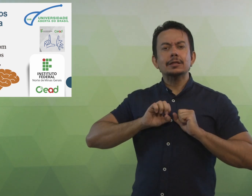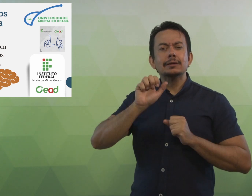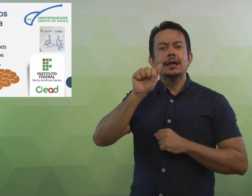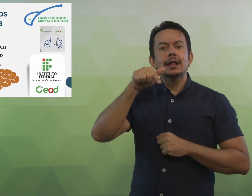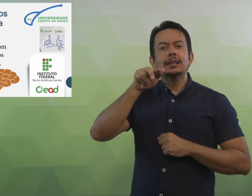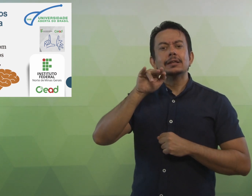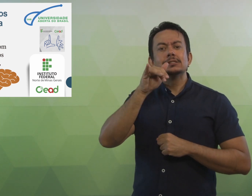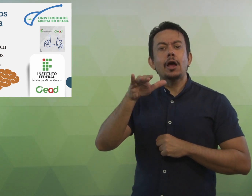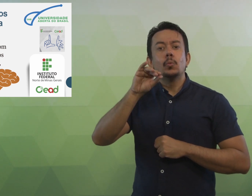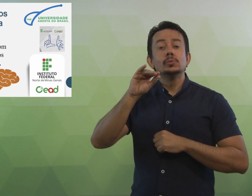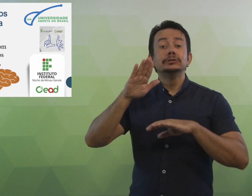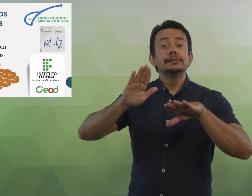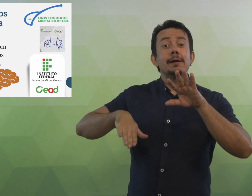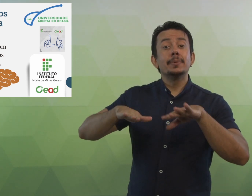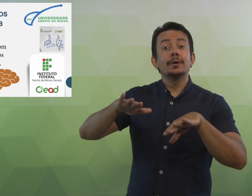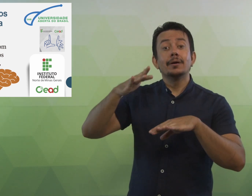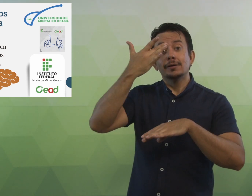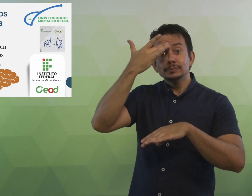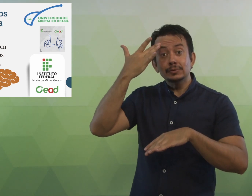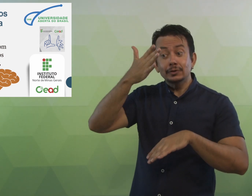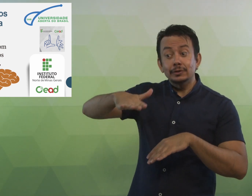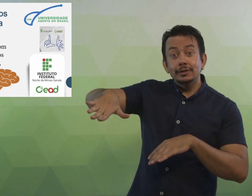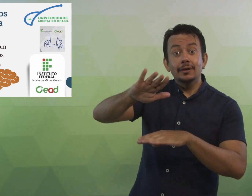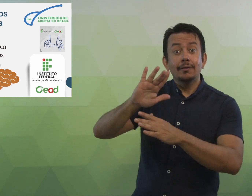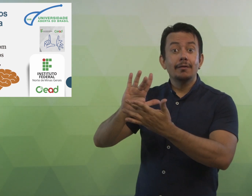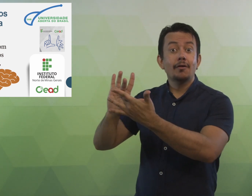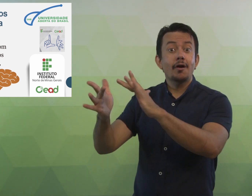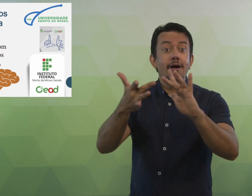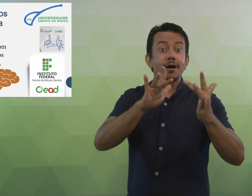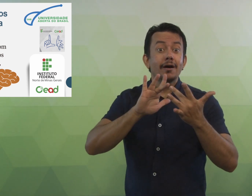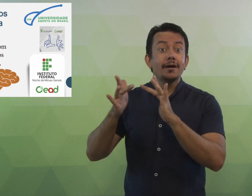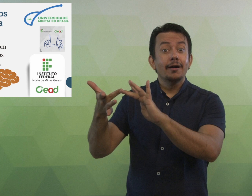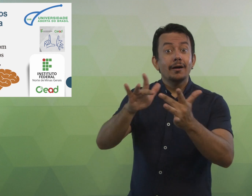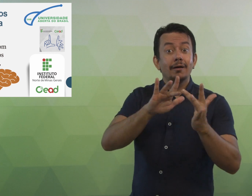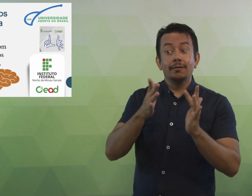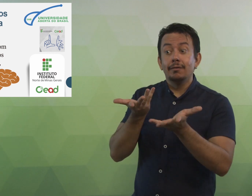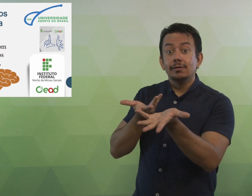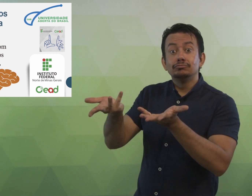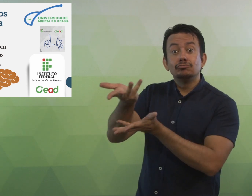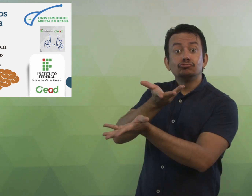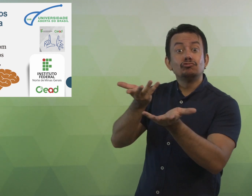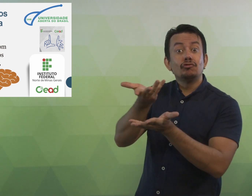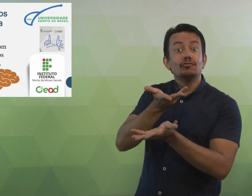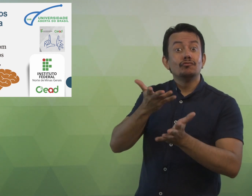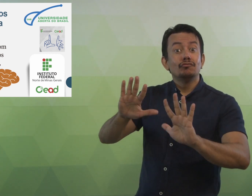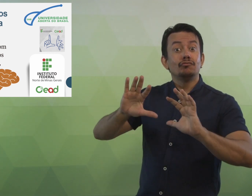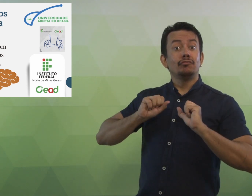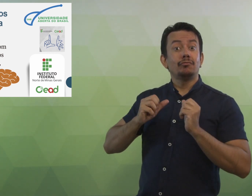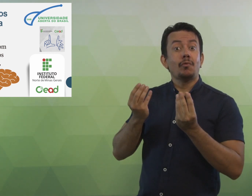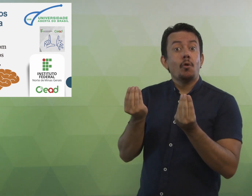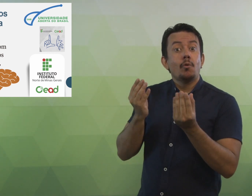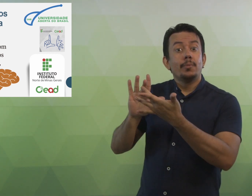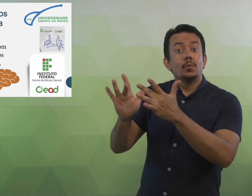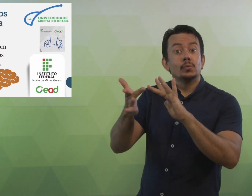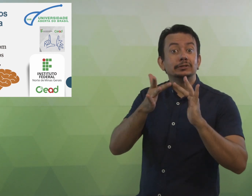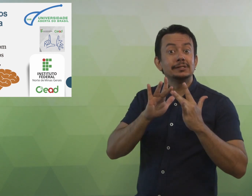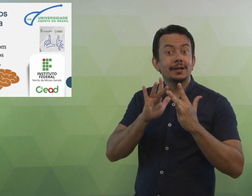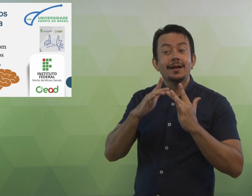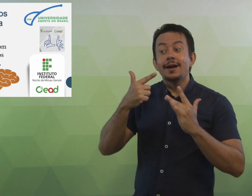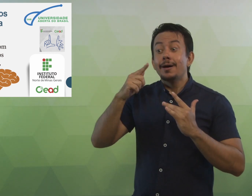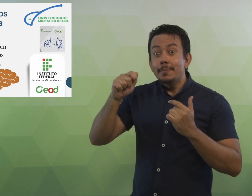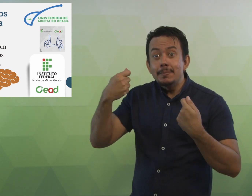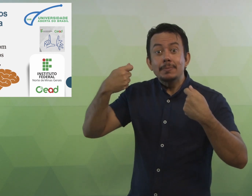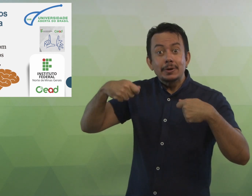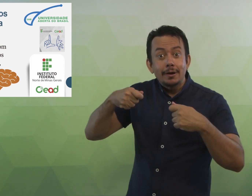Então, o processo cognitivo de aquisição é o contato que as pessoas têm entre si e assim elas vão